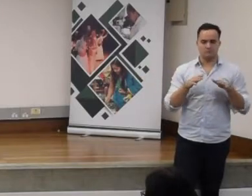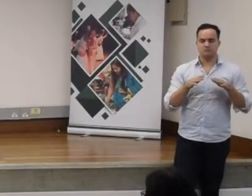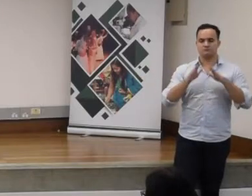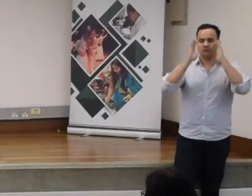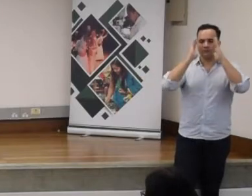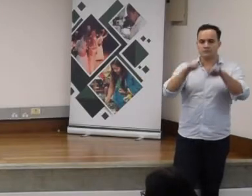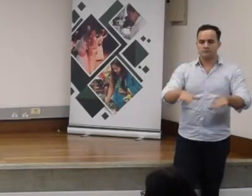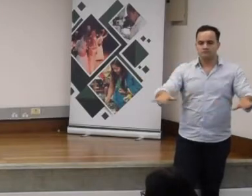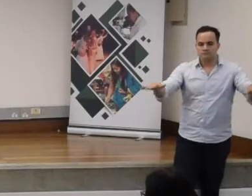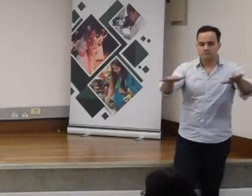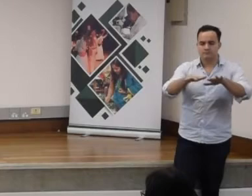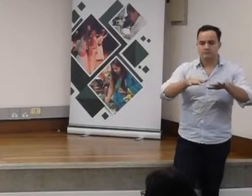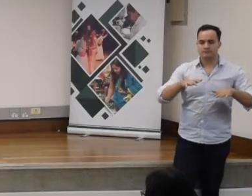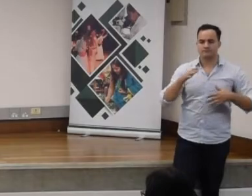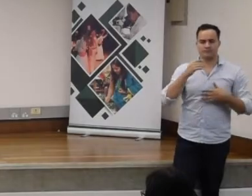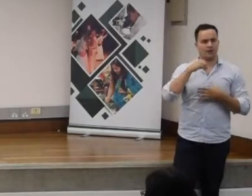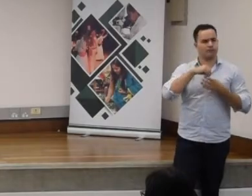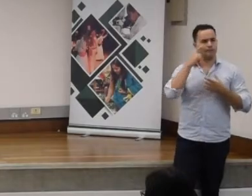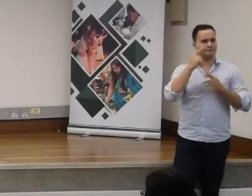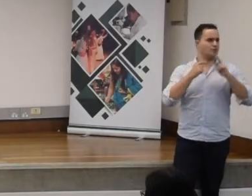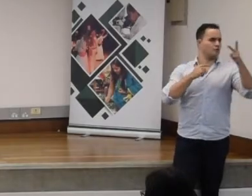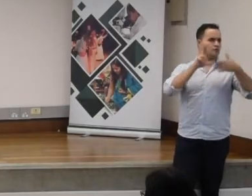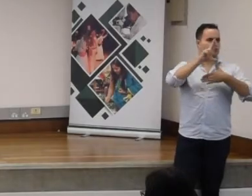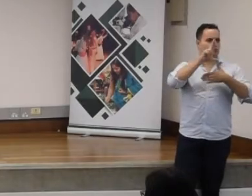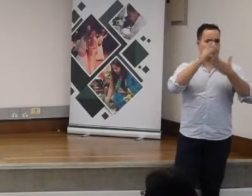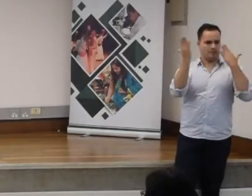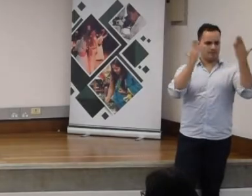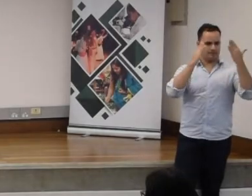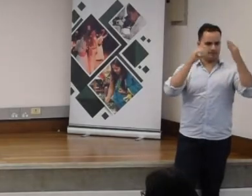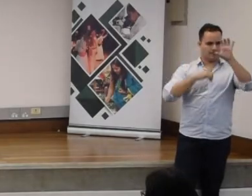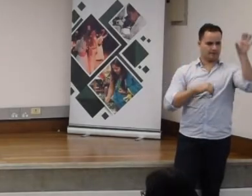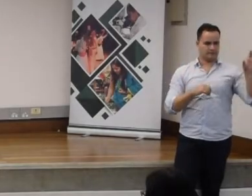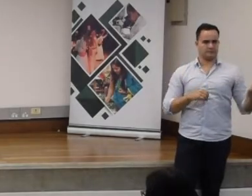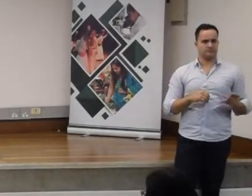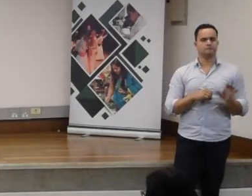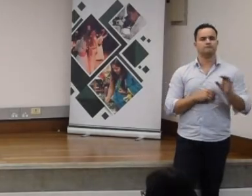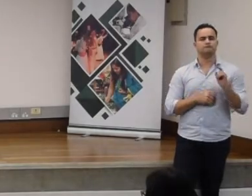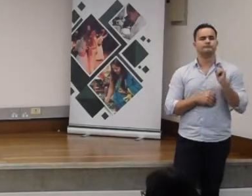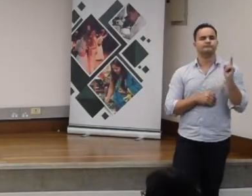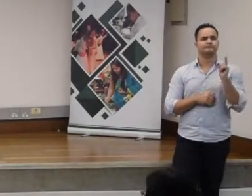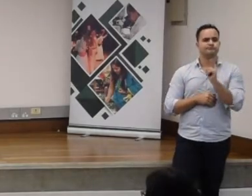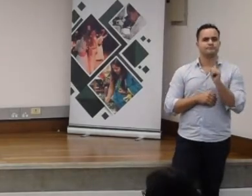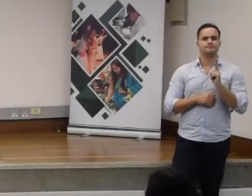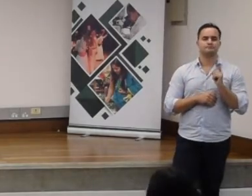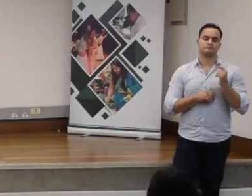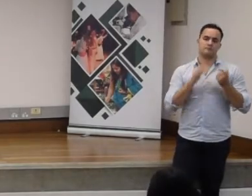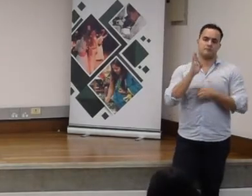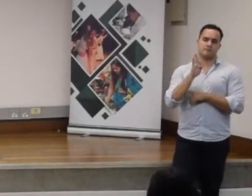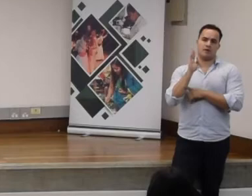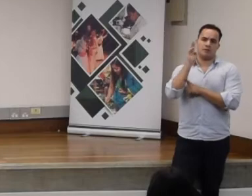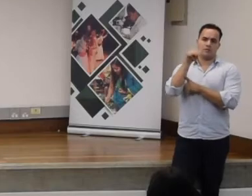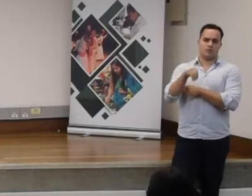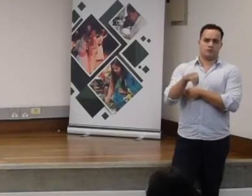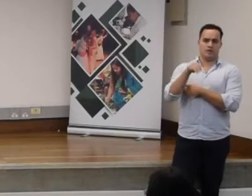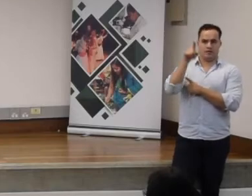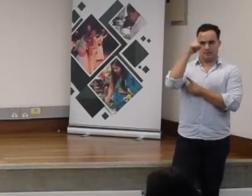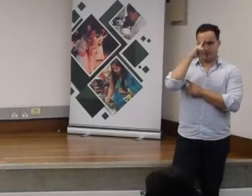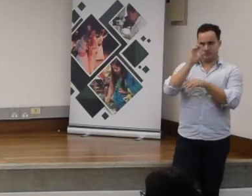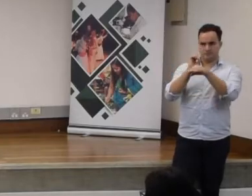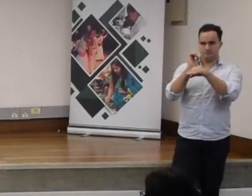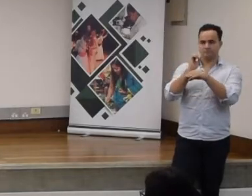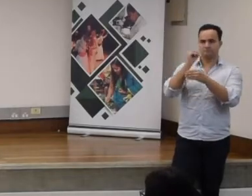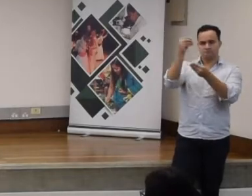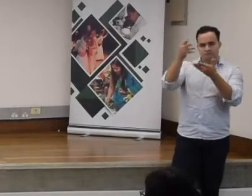comparar entre los países de Latinoamérica a partir del Banco Mundial, y se